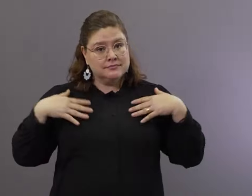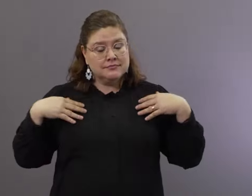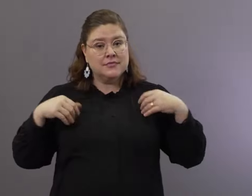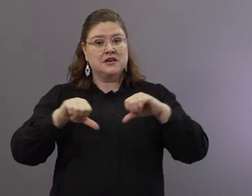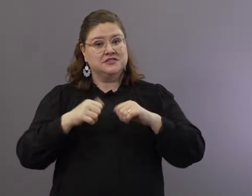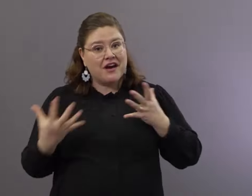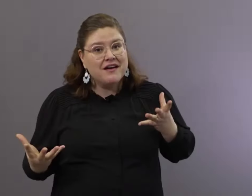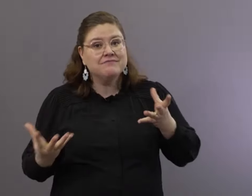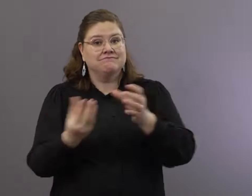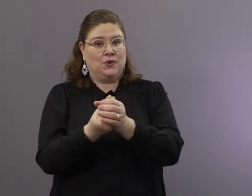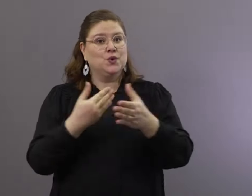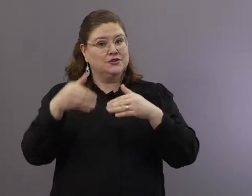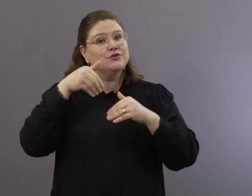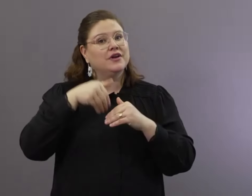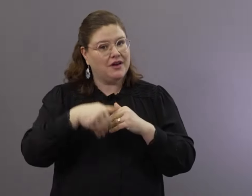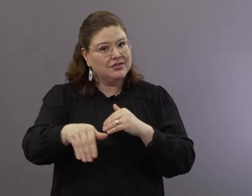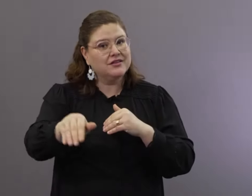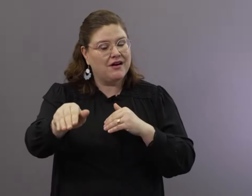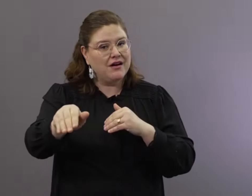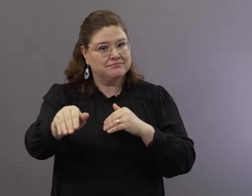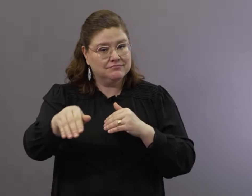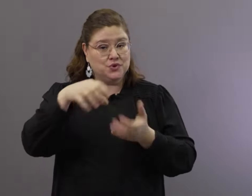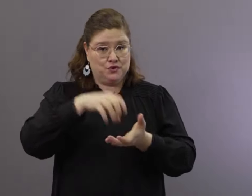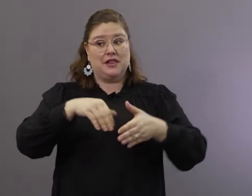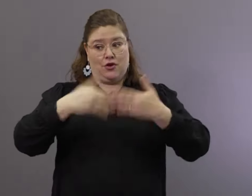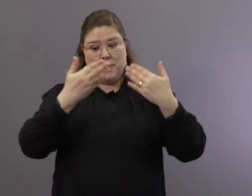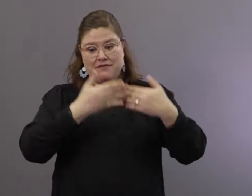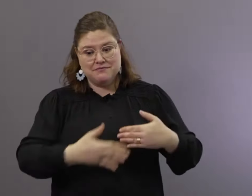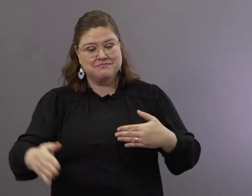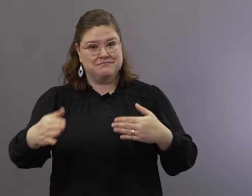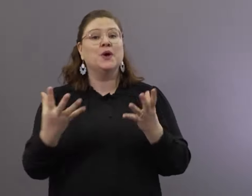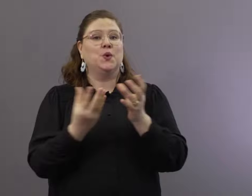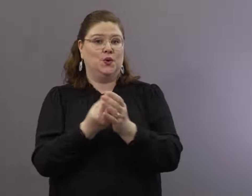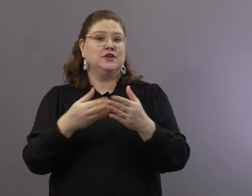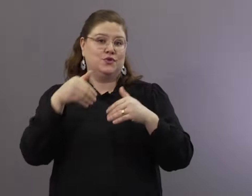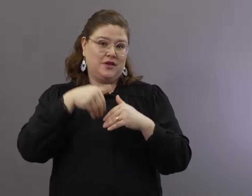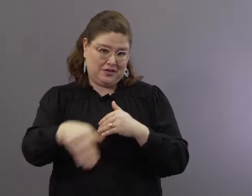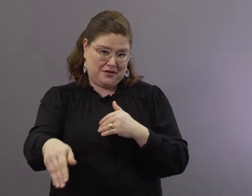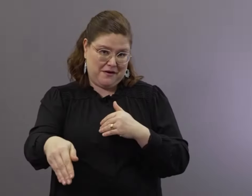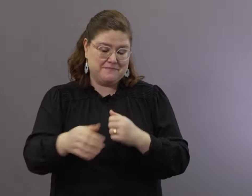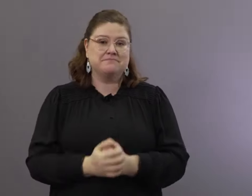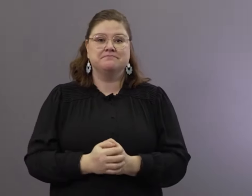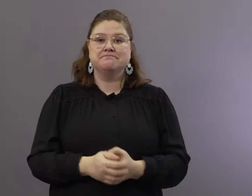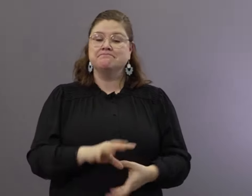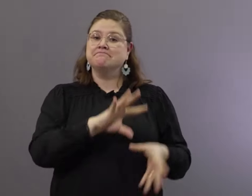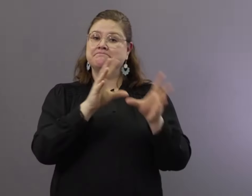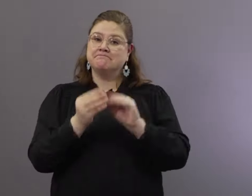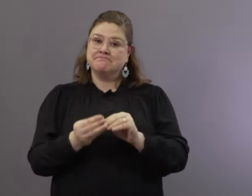teidän kaikkien kanssa alkaneilla valtiopäivillä. Näillä sanoilla tervehdin ja avaan